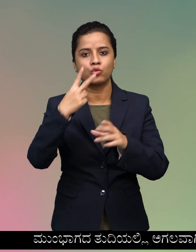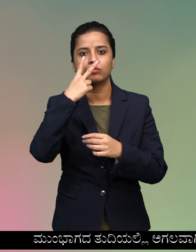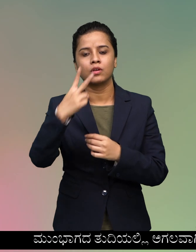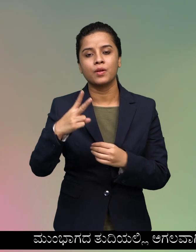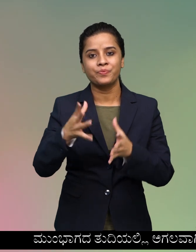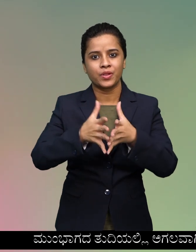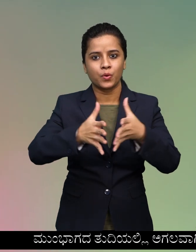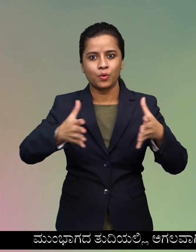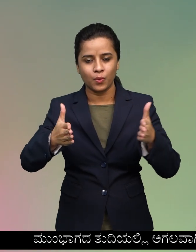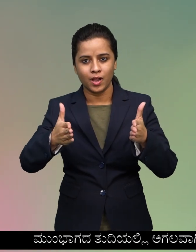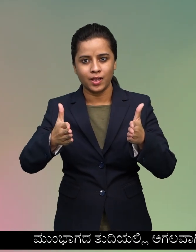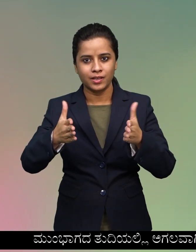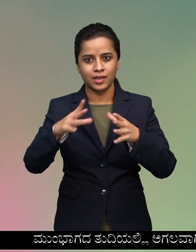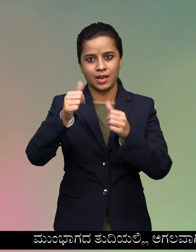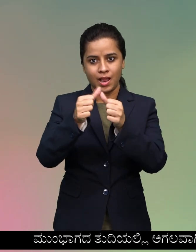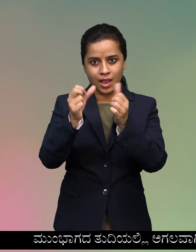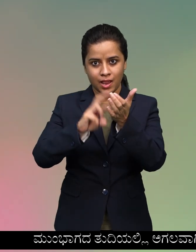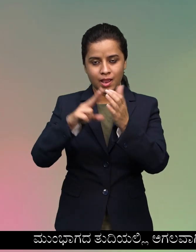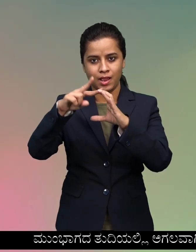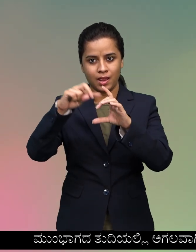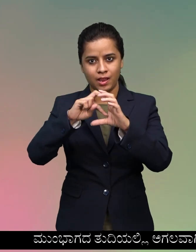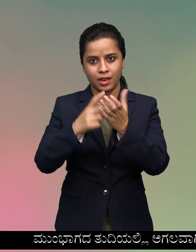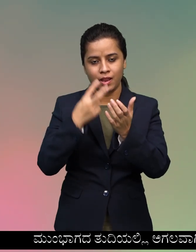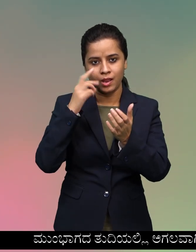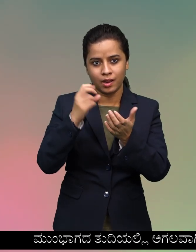ಅಗಲವಾಗಿರುತ್ತದೆ ಮತ್ತು ಹಿಂಭಾಗದ ತುದಿಯಲ್ಲಿ ಕಿರಿದಾಗಿರುತ್ತದೆ.